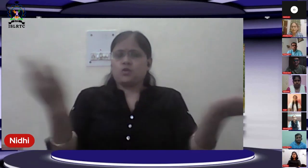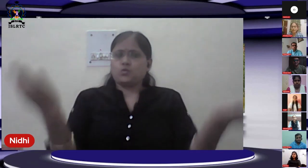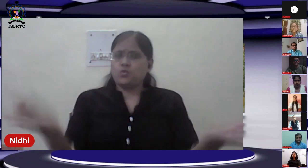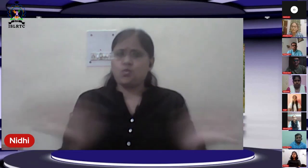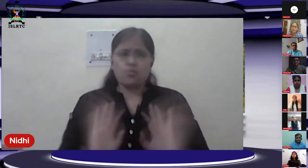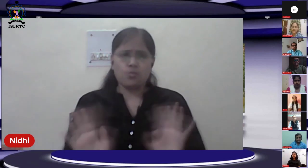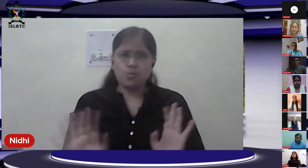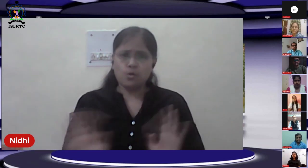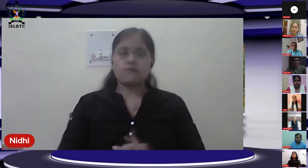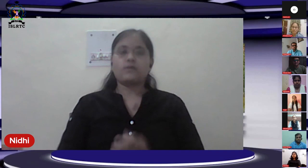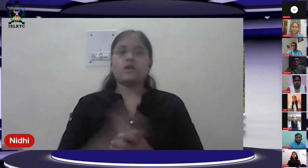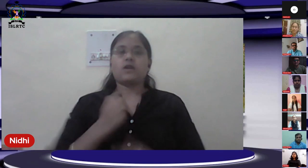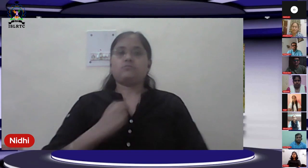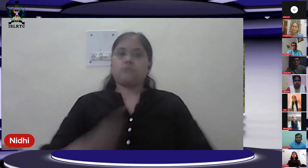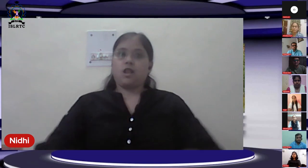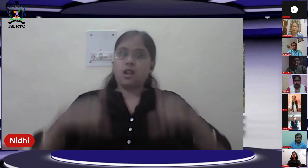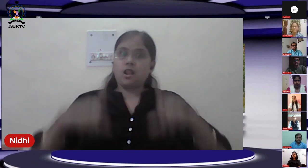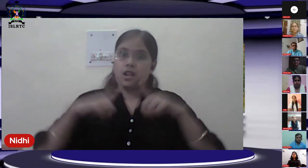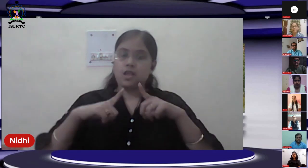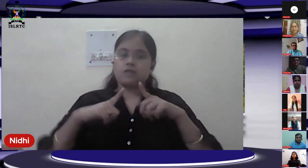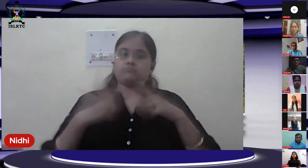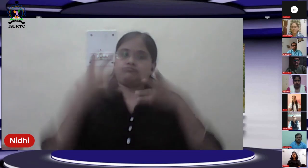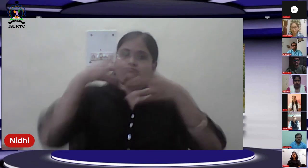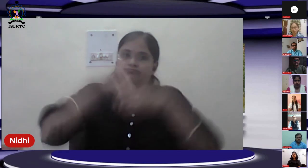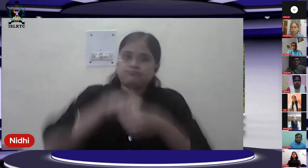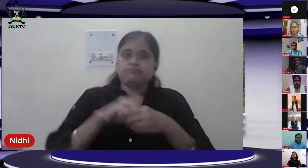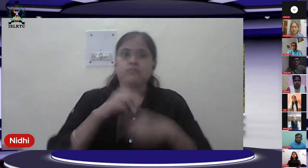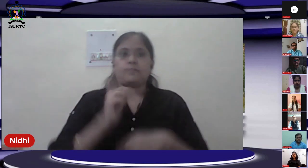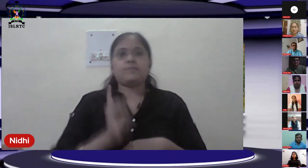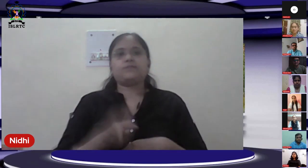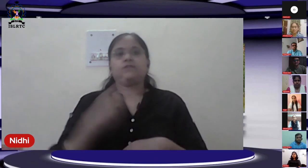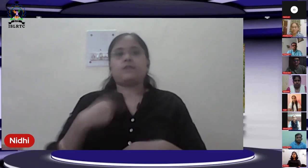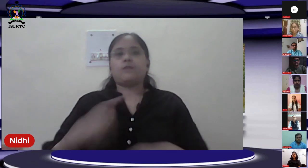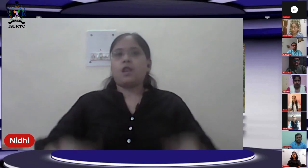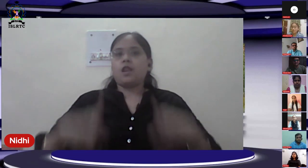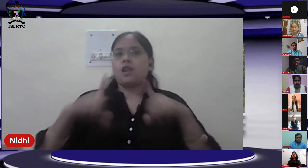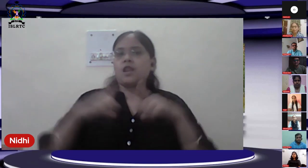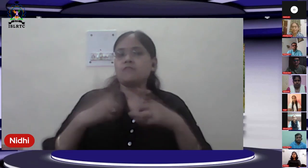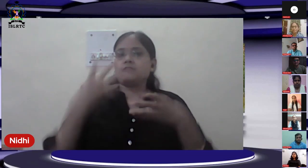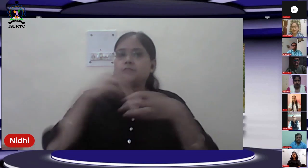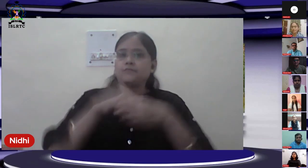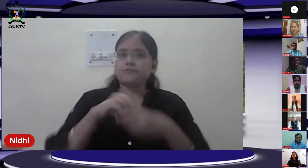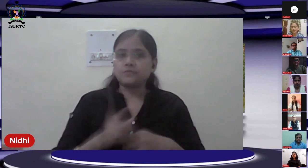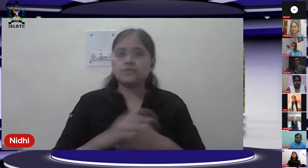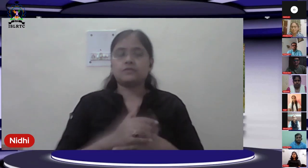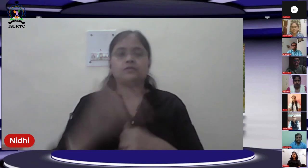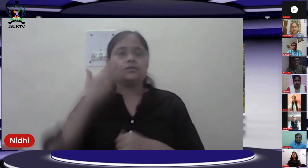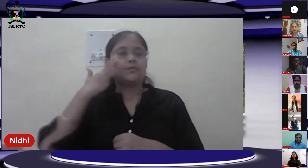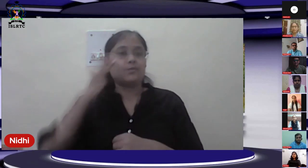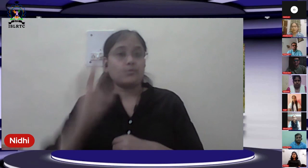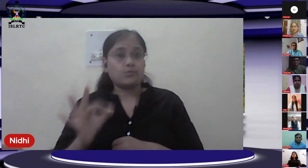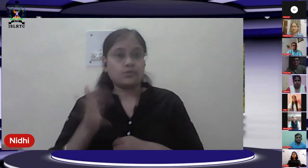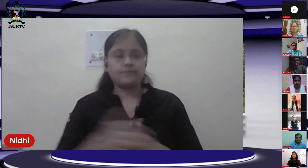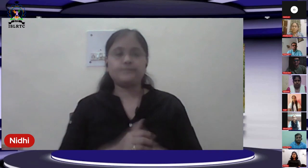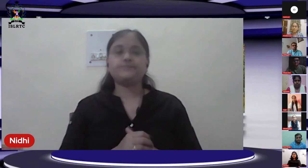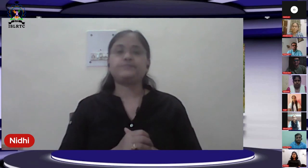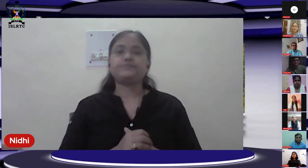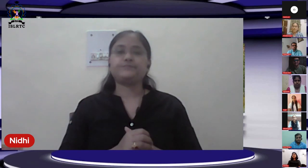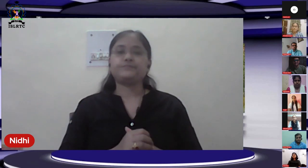हमारी एक जीवन शैली होना चाहिए, मतलब लाइफ स्टाइल में हमको लाना चाहिए, बहुत ही इम्पोर्टेंट बात है ये। अगर हम उसे अपनी लाइफ